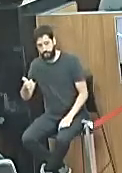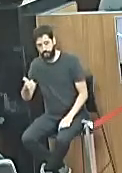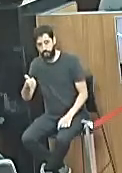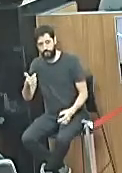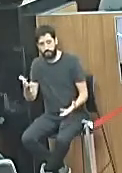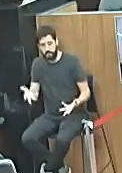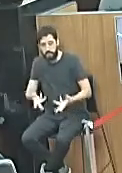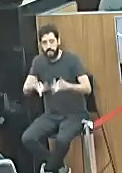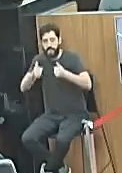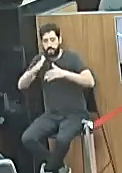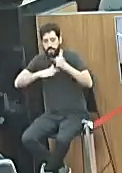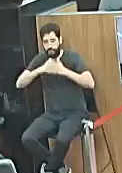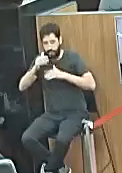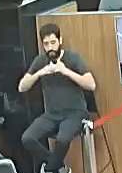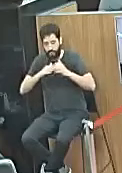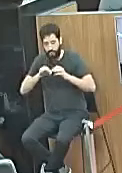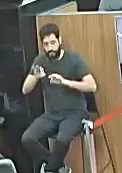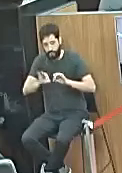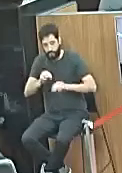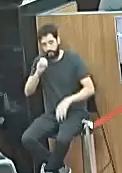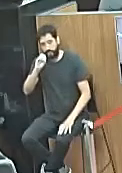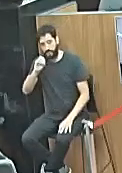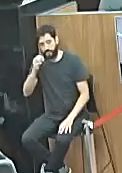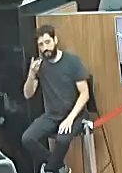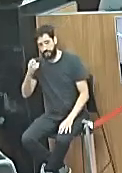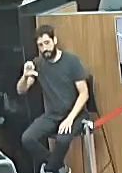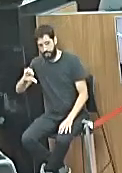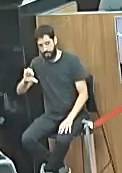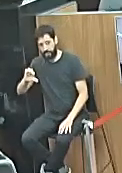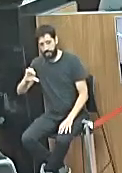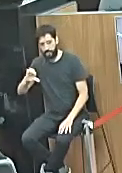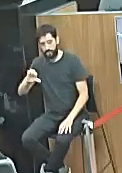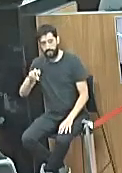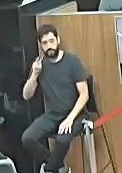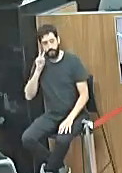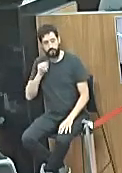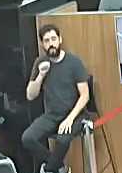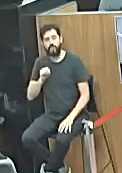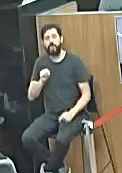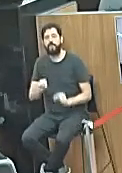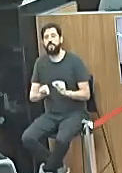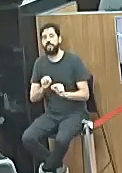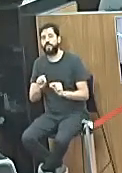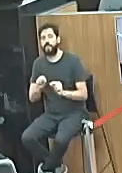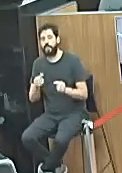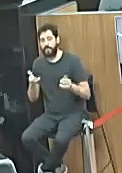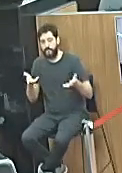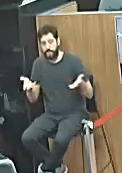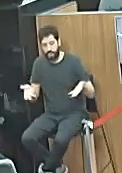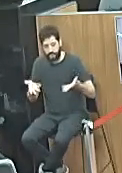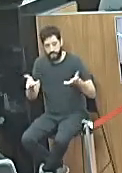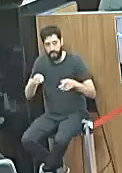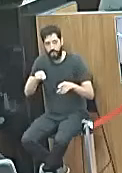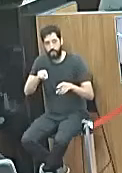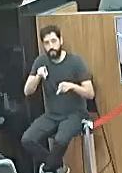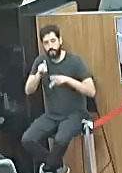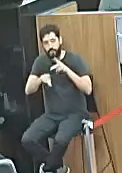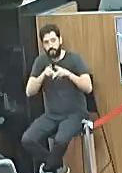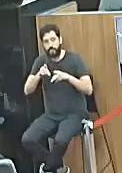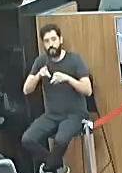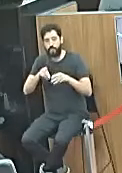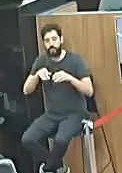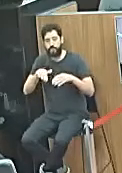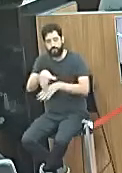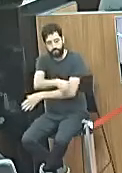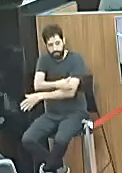profissional do programa 0 39 visando assegurar o atendimento à população em situação de rua e